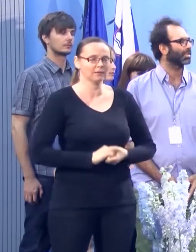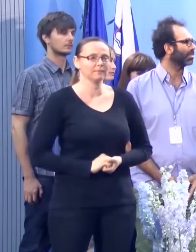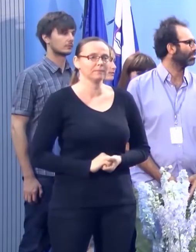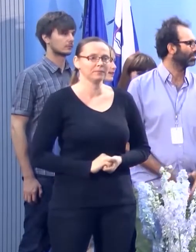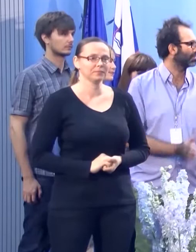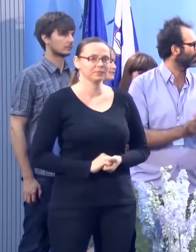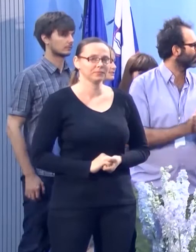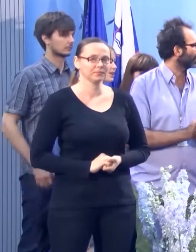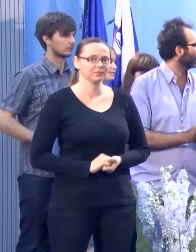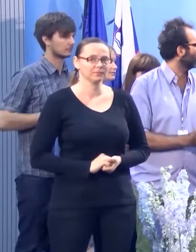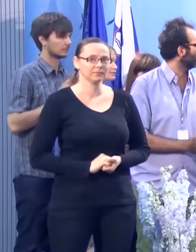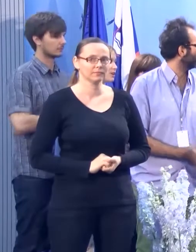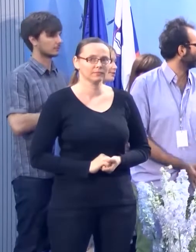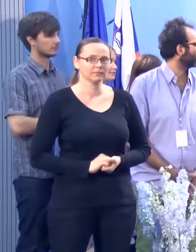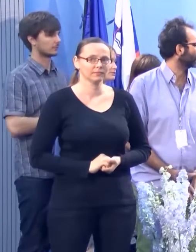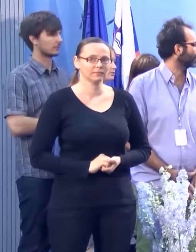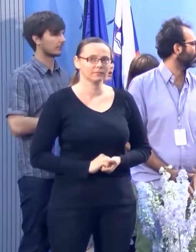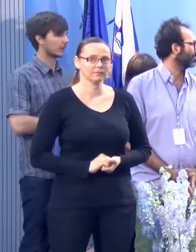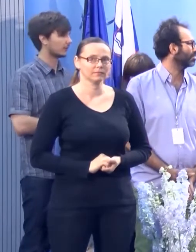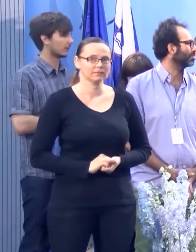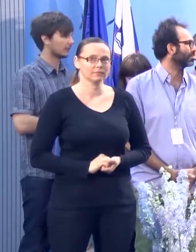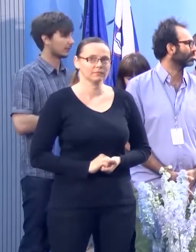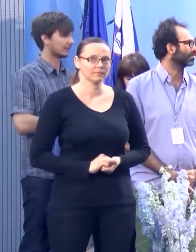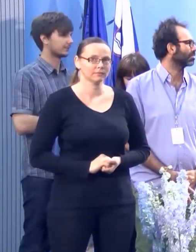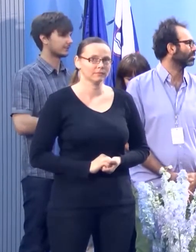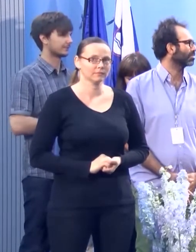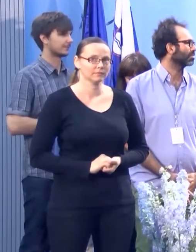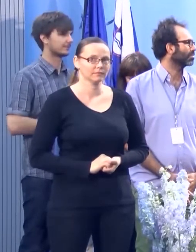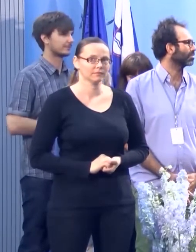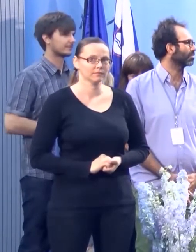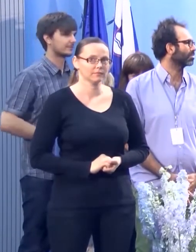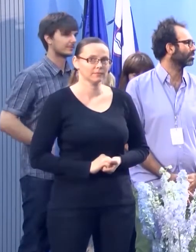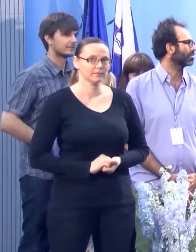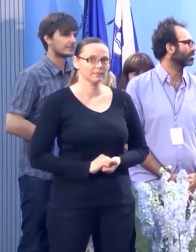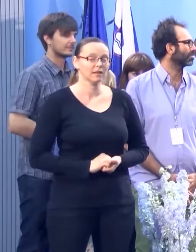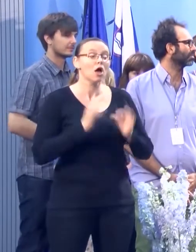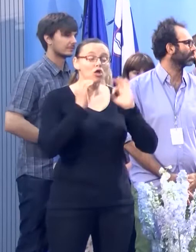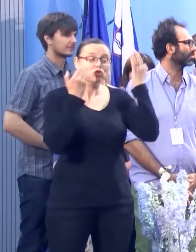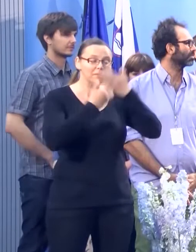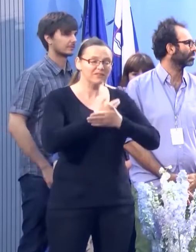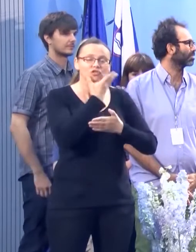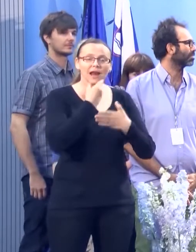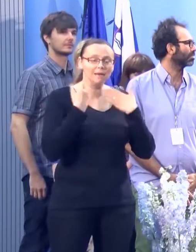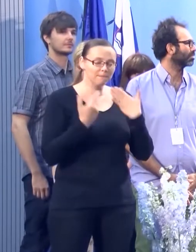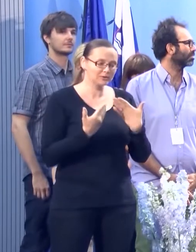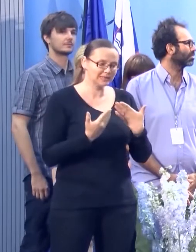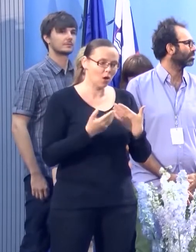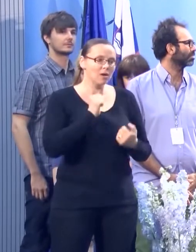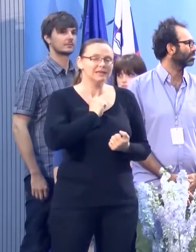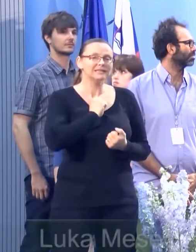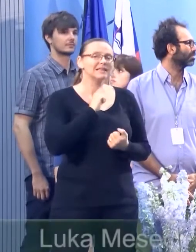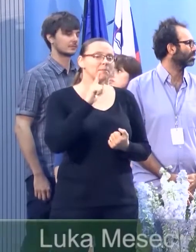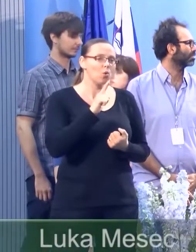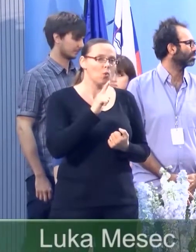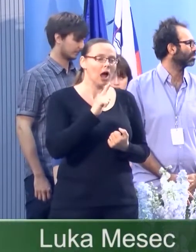Bravo. Dobro večer, lep pozdrav. Sem Luka